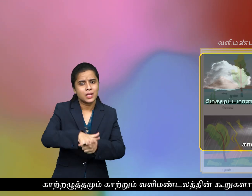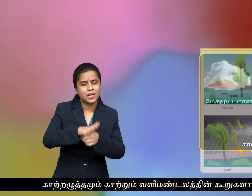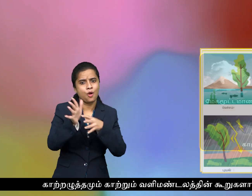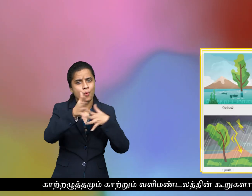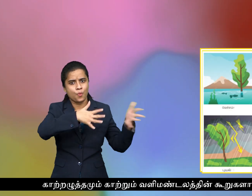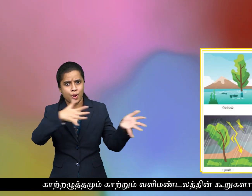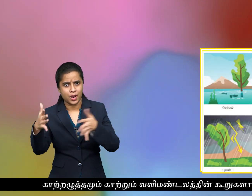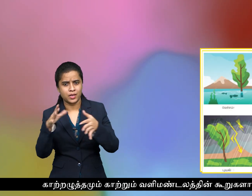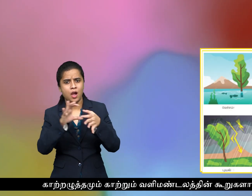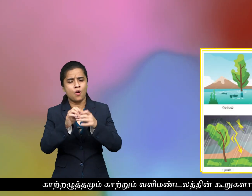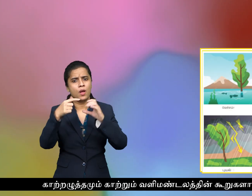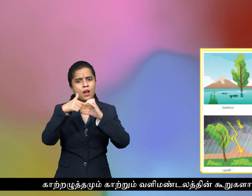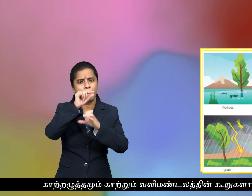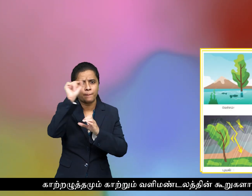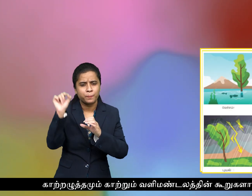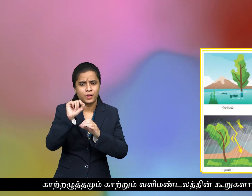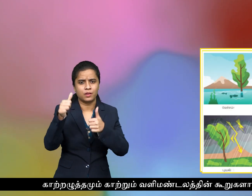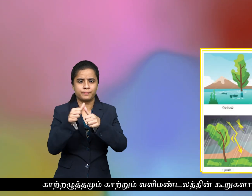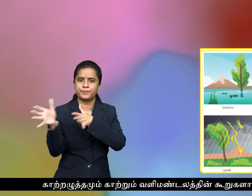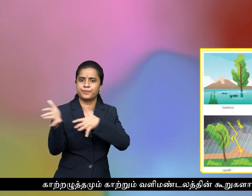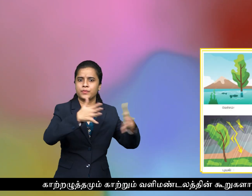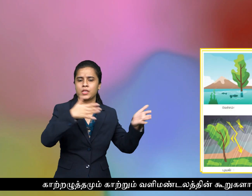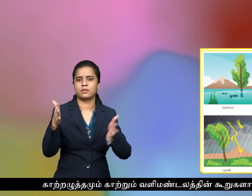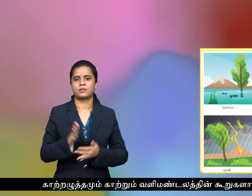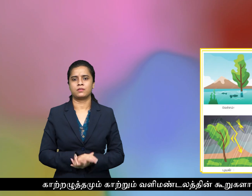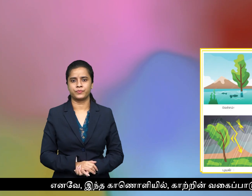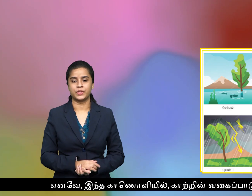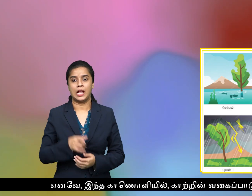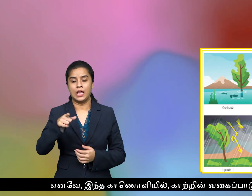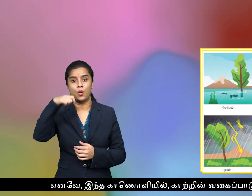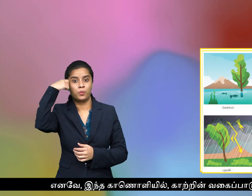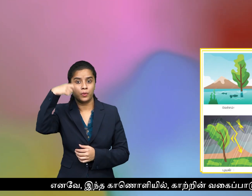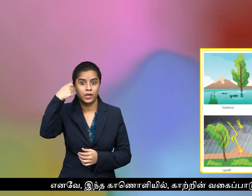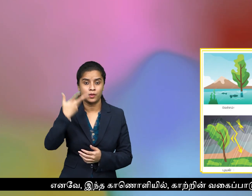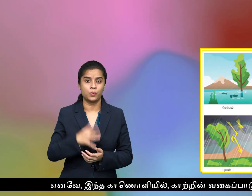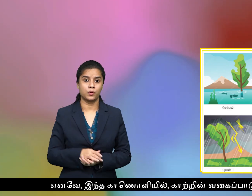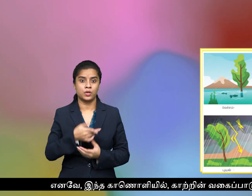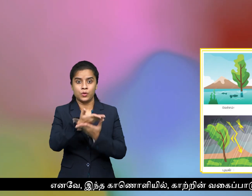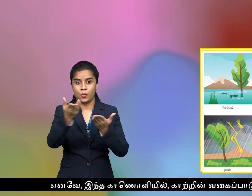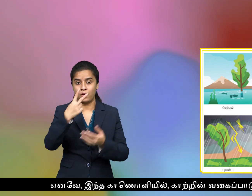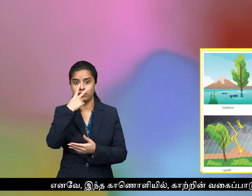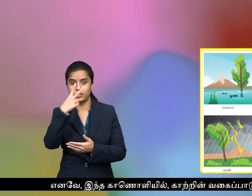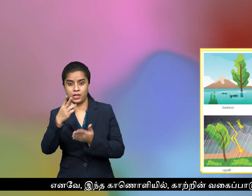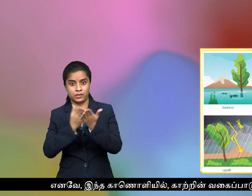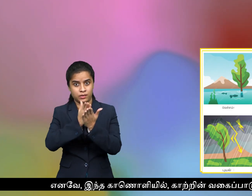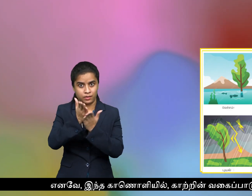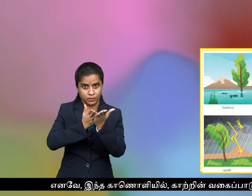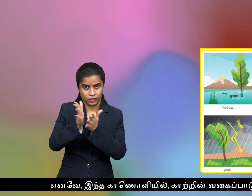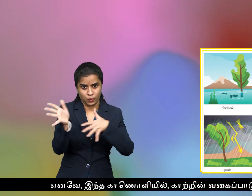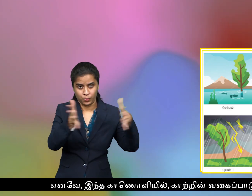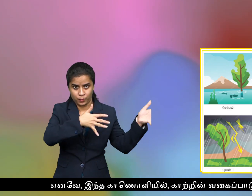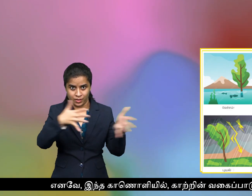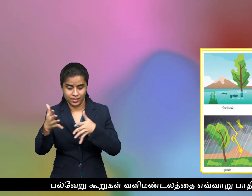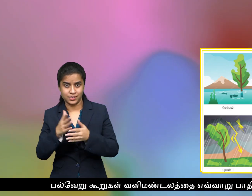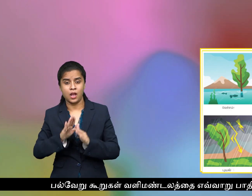அழுத்தமும் காற்றும் வளிமண்டலத்தில் கூறுகளாகும். எனவே இந்த காணொளியில் காற்றின்